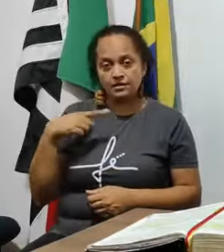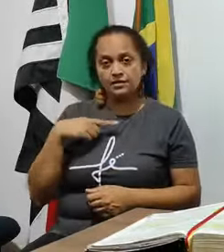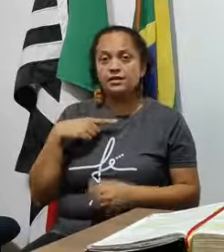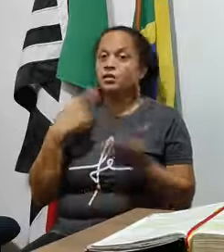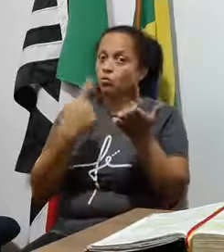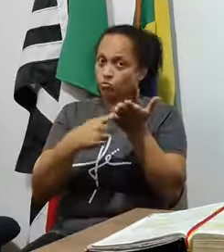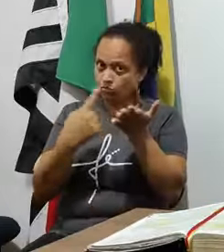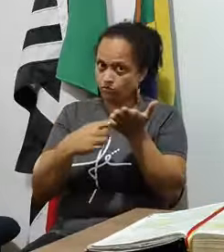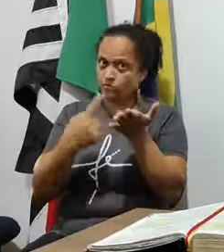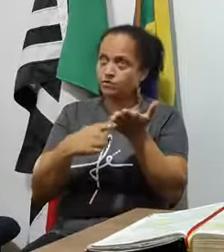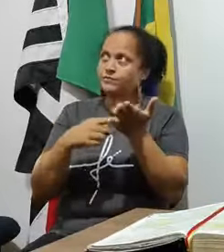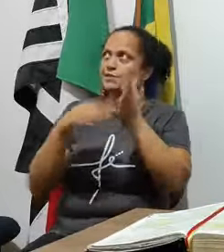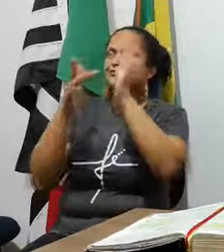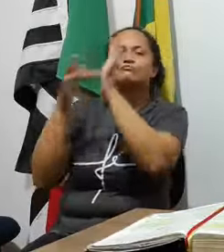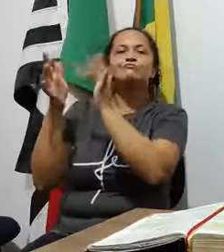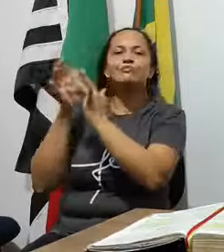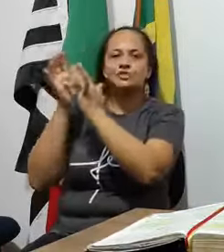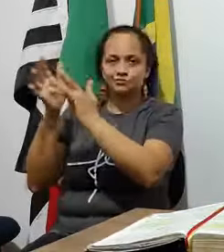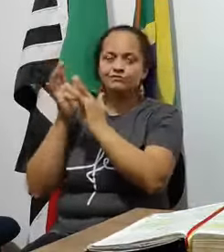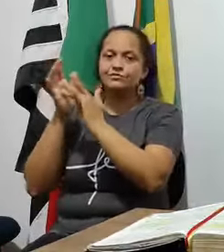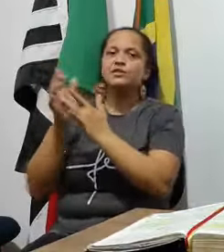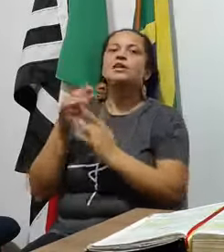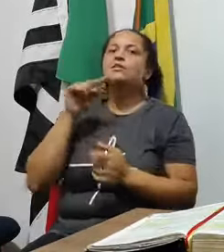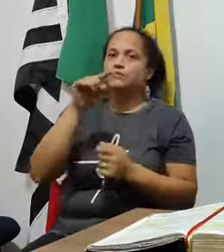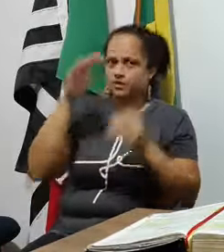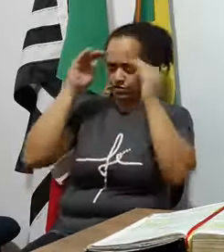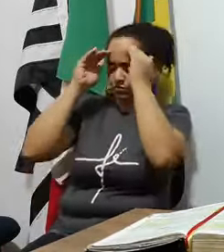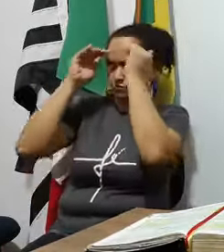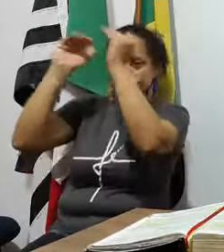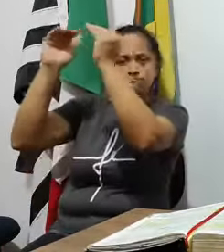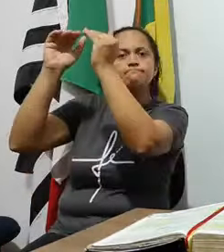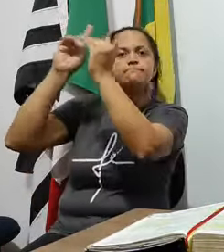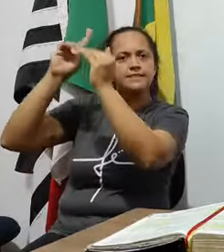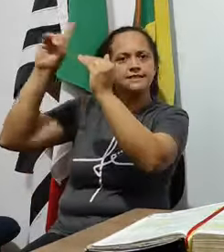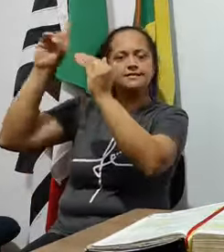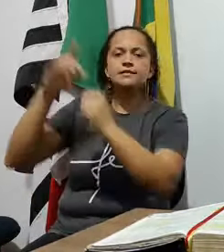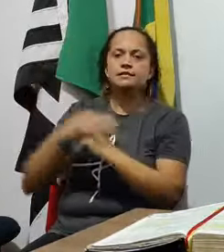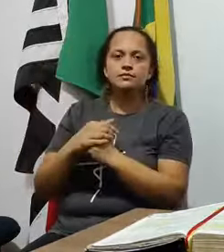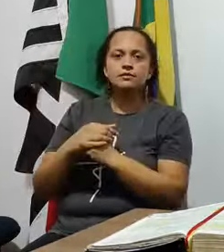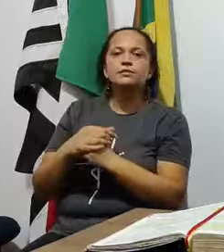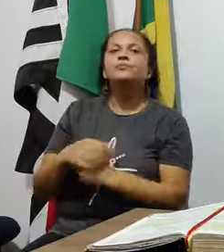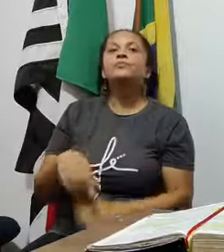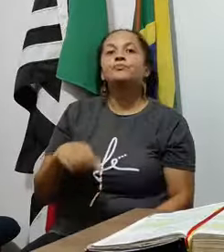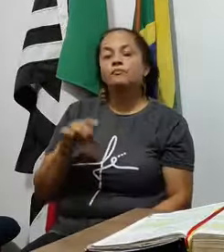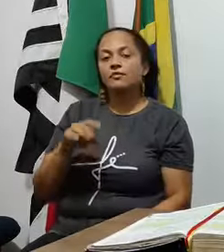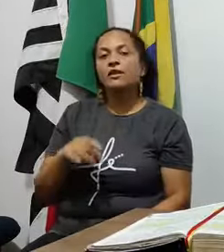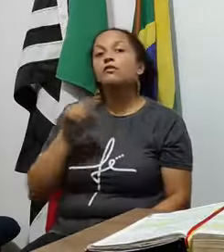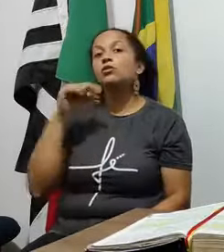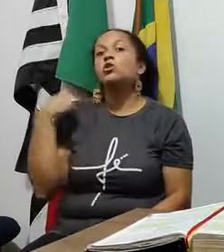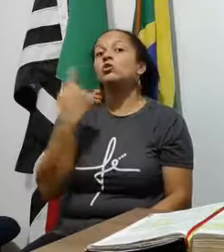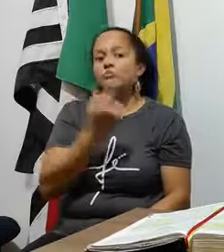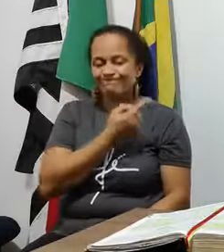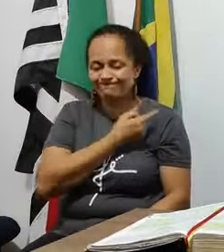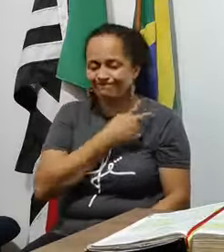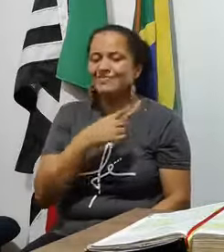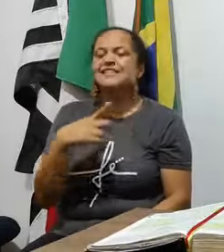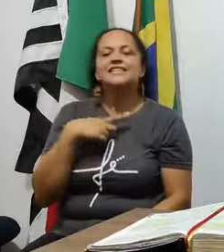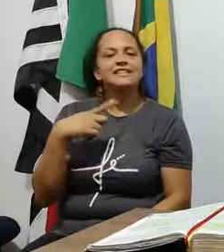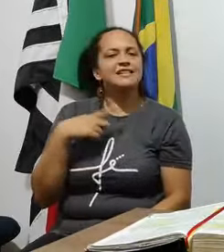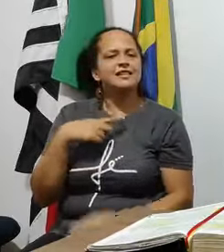compromisso de imitar a Cristo e obedecer a palavra, por si só, nós passamos por